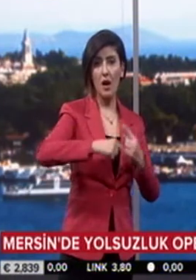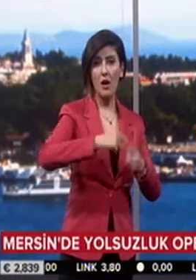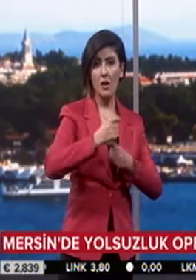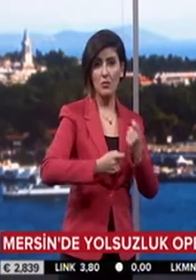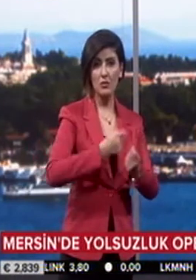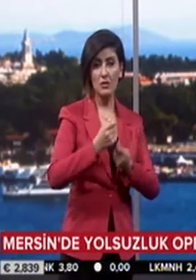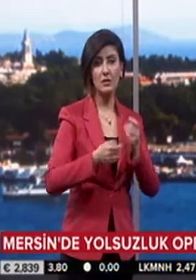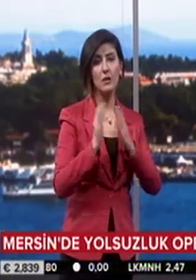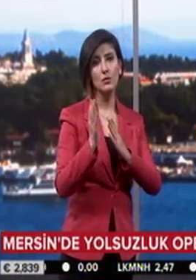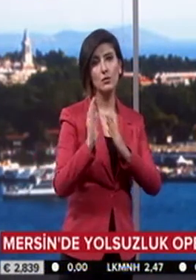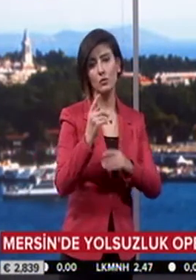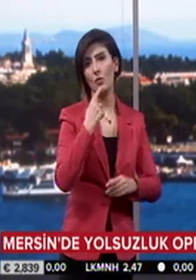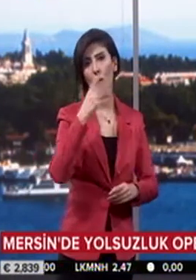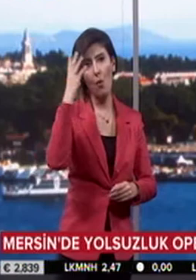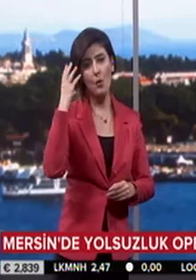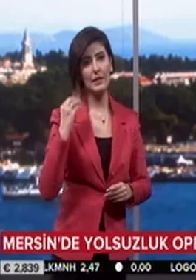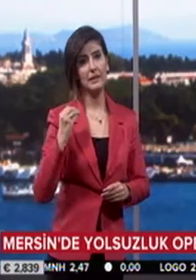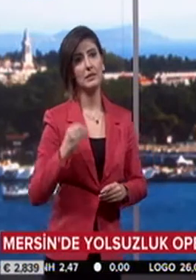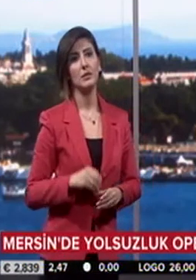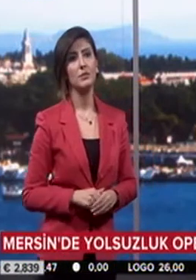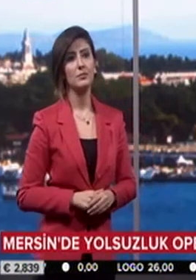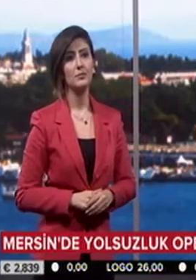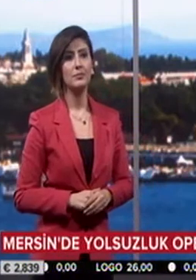arama çalışmalarında sürdüğü öğrenildi.